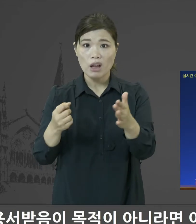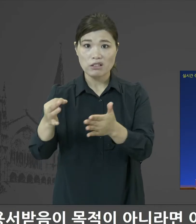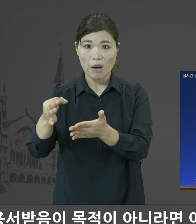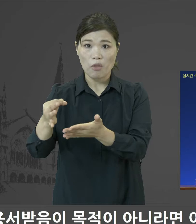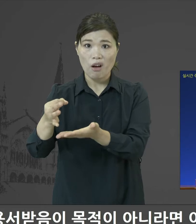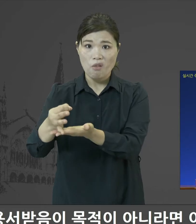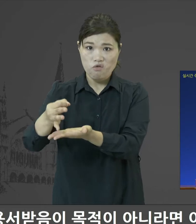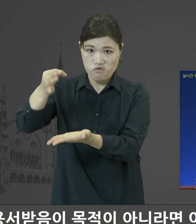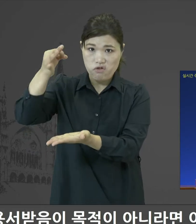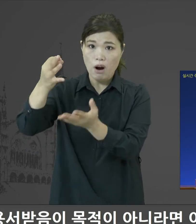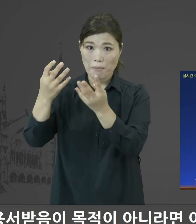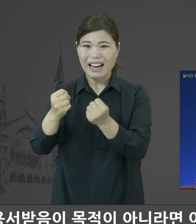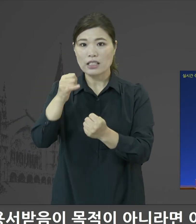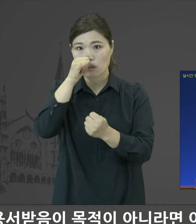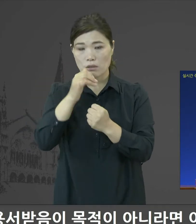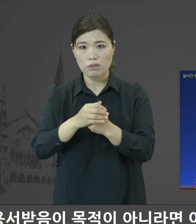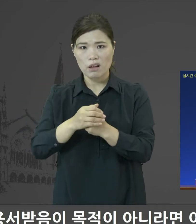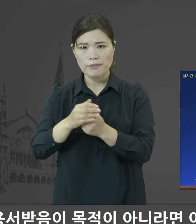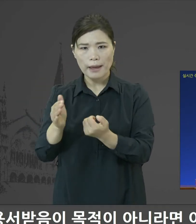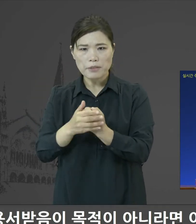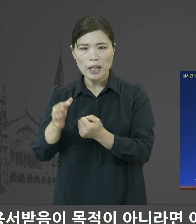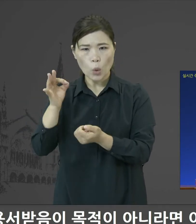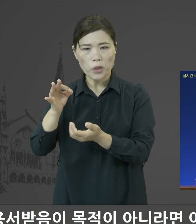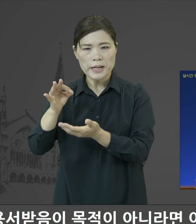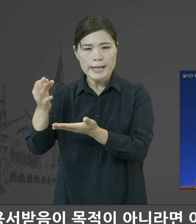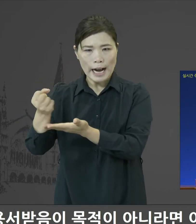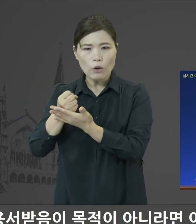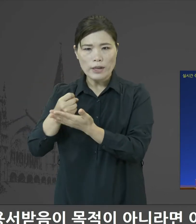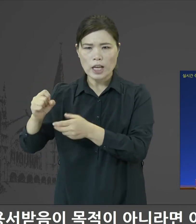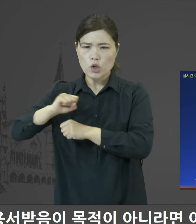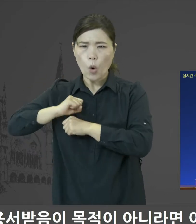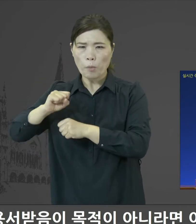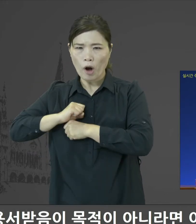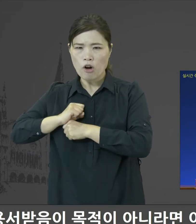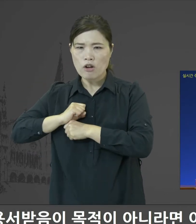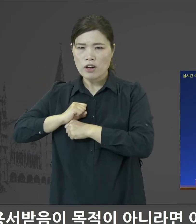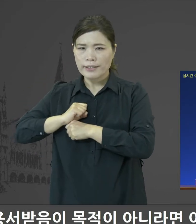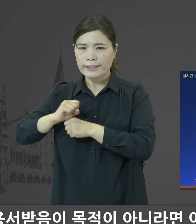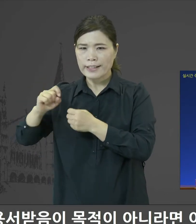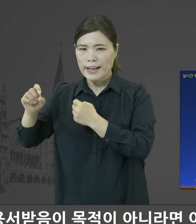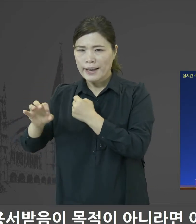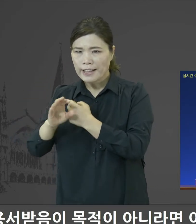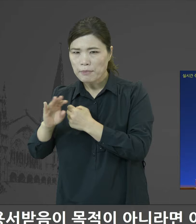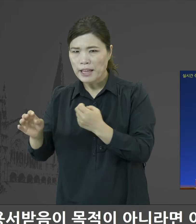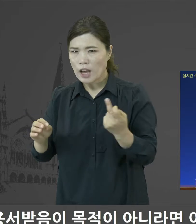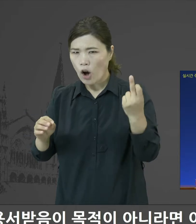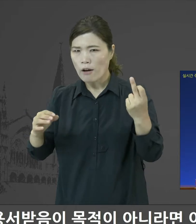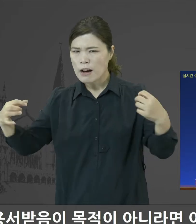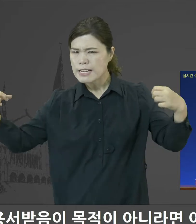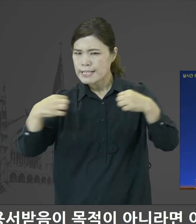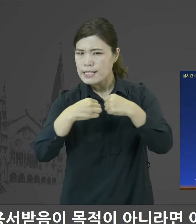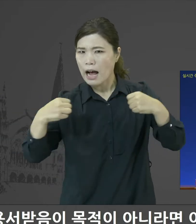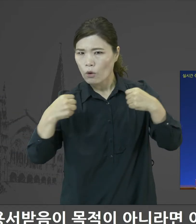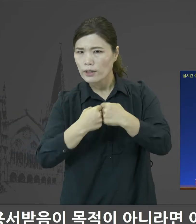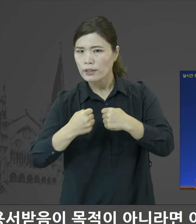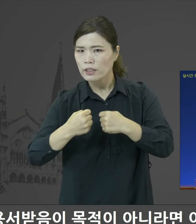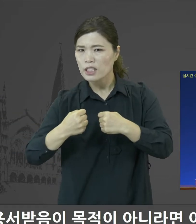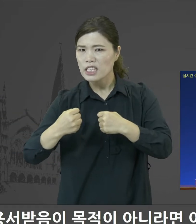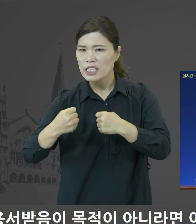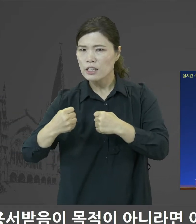그 재물을 가지고 용병들을 사서 그들을 훈련시켜서 에서와 싸울 만한 전투력을 얼마든지 가질